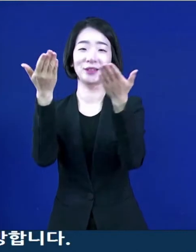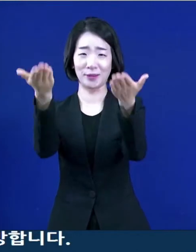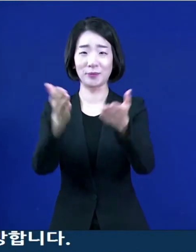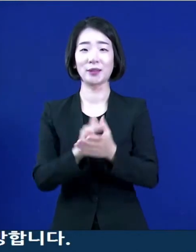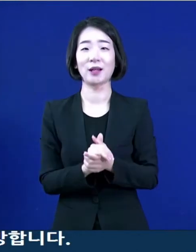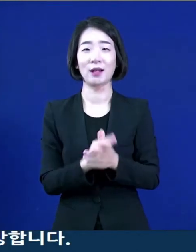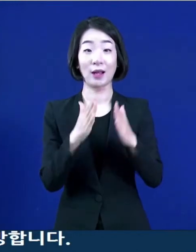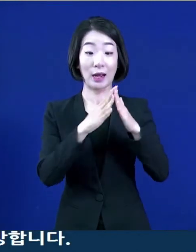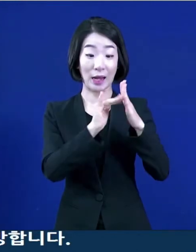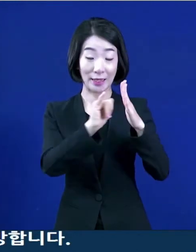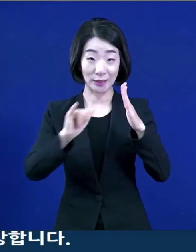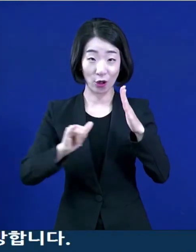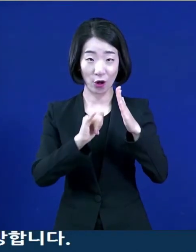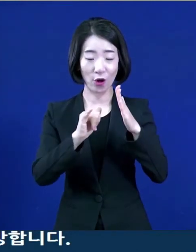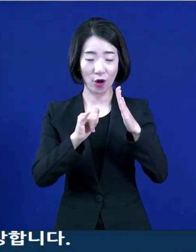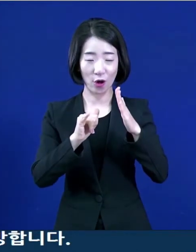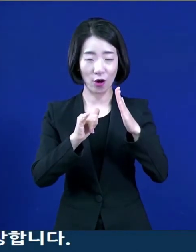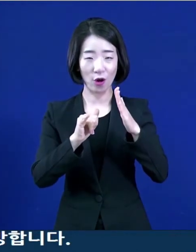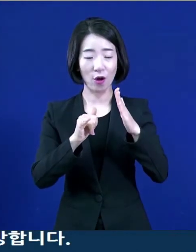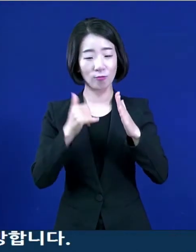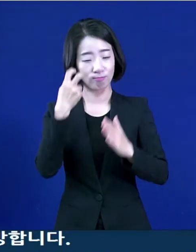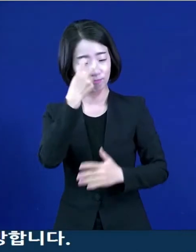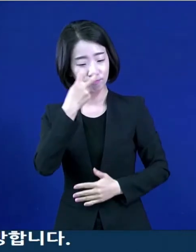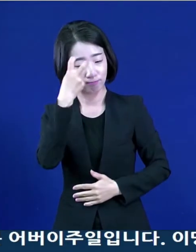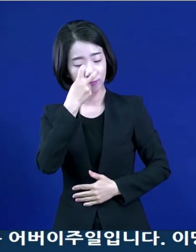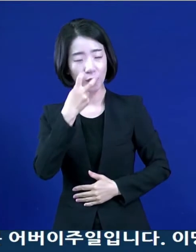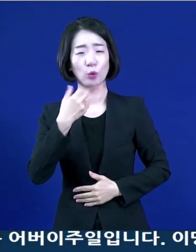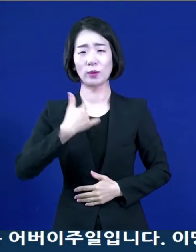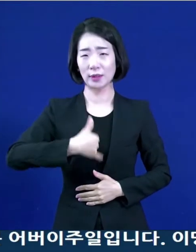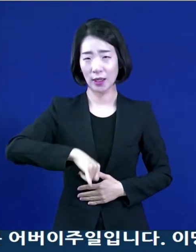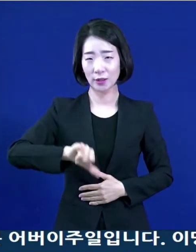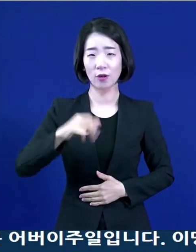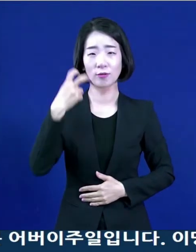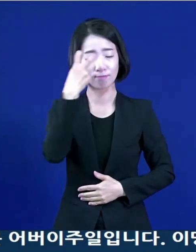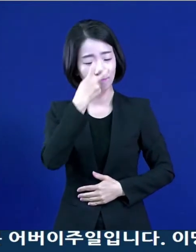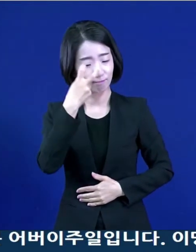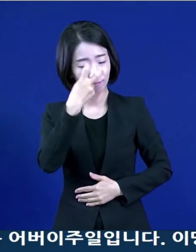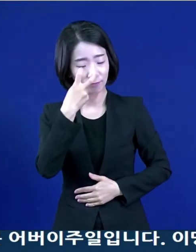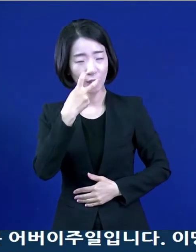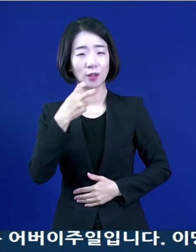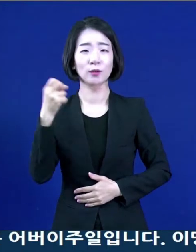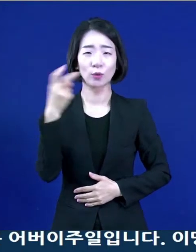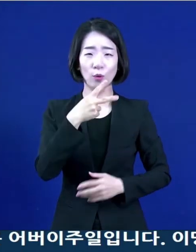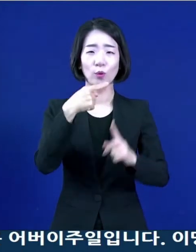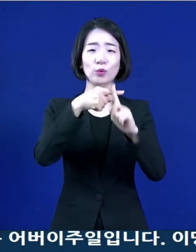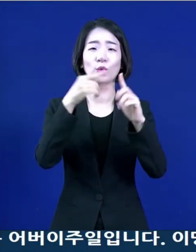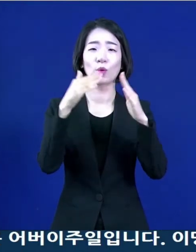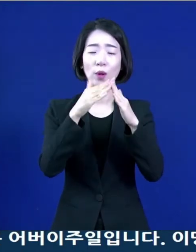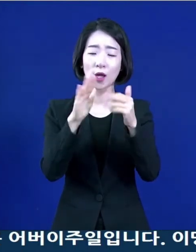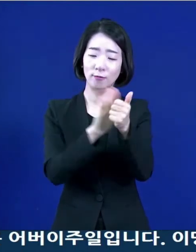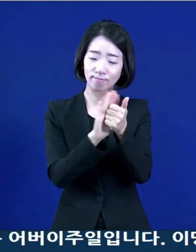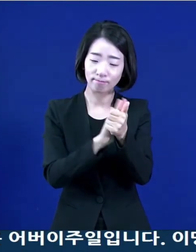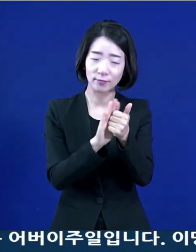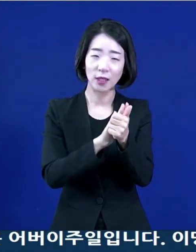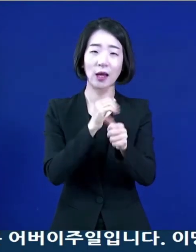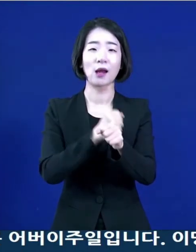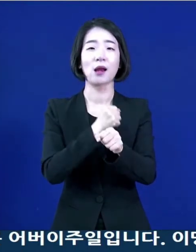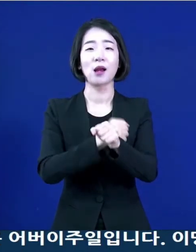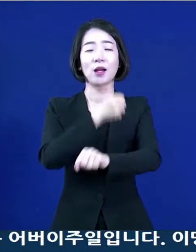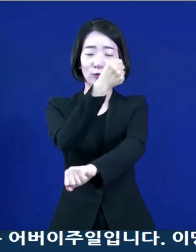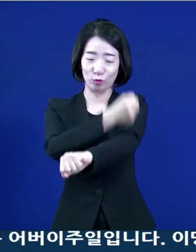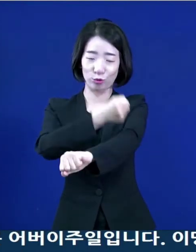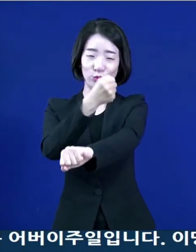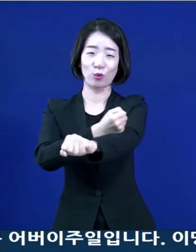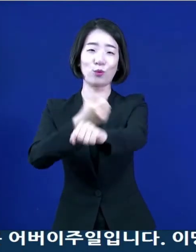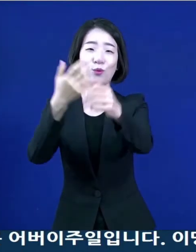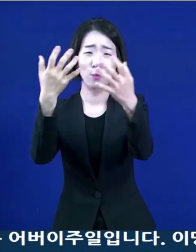지키고 자녀를 양육하며 또 교회를 세우고 가꾸느라 수고들 많이 하셨습니다.